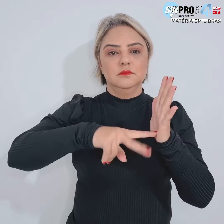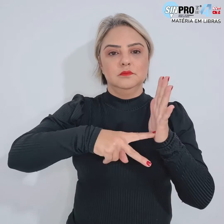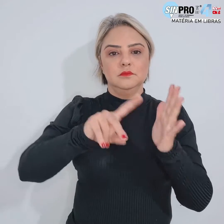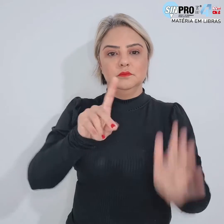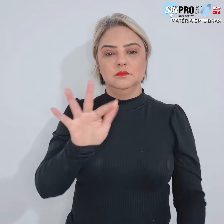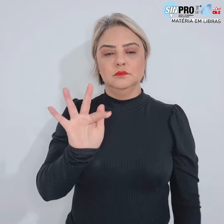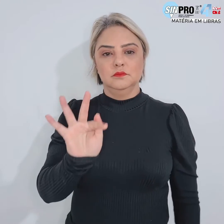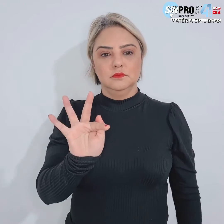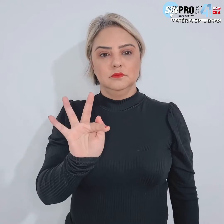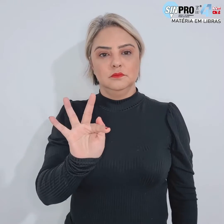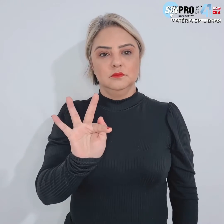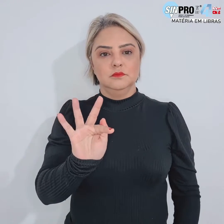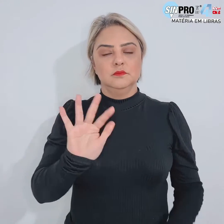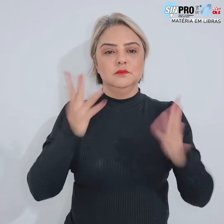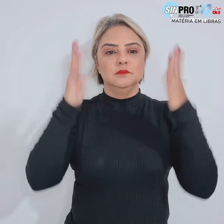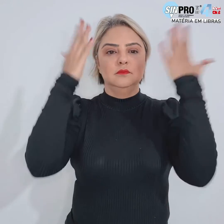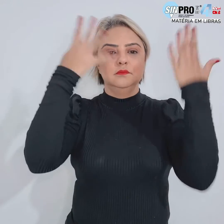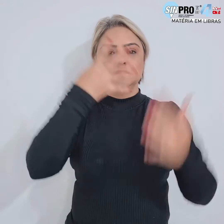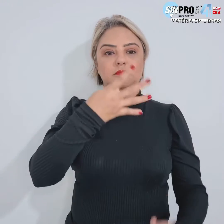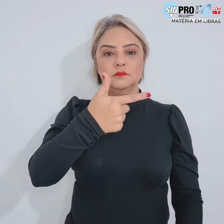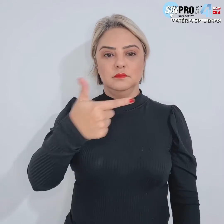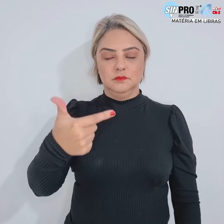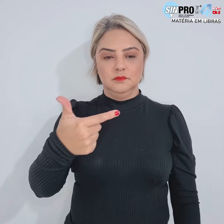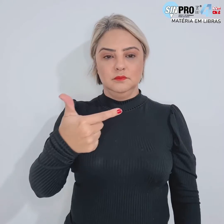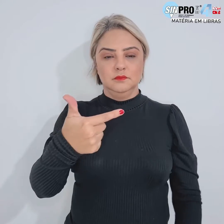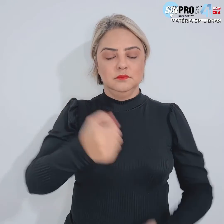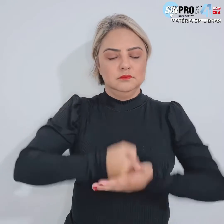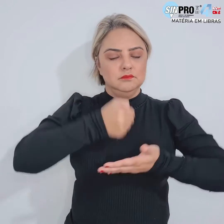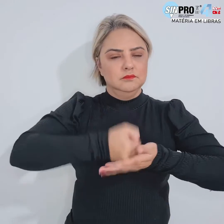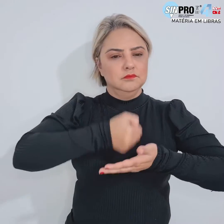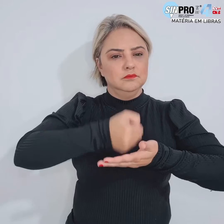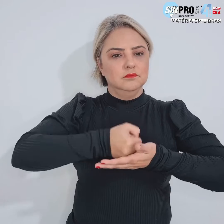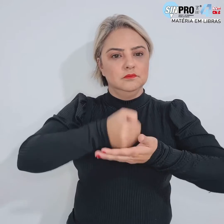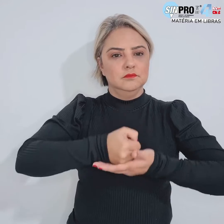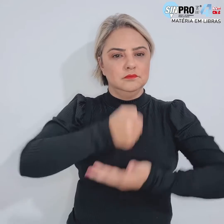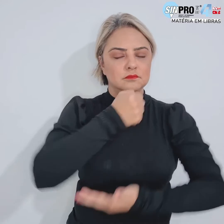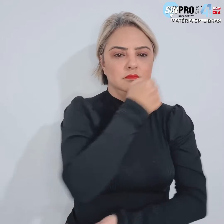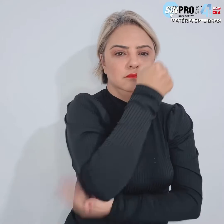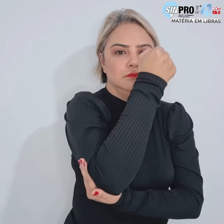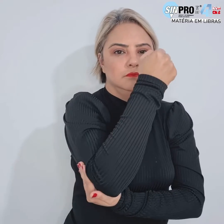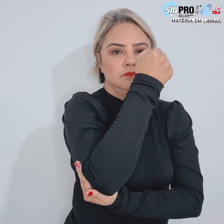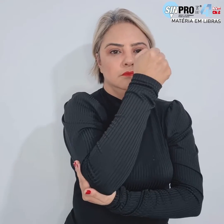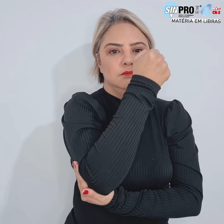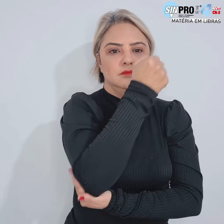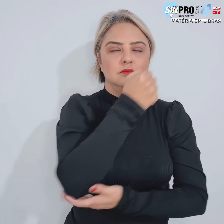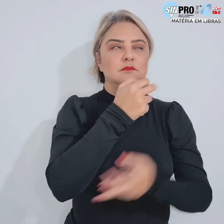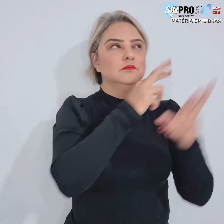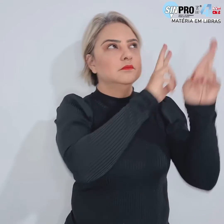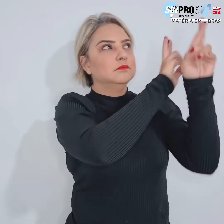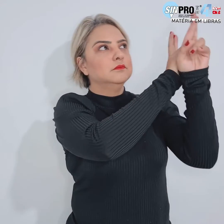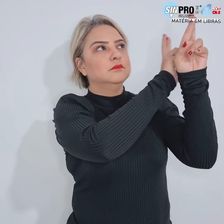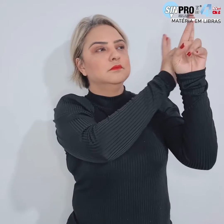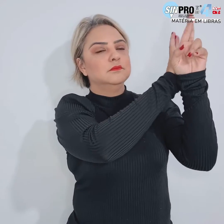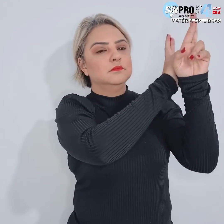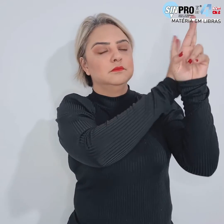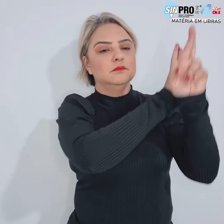Simpro-DF comemora 42 anos de luta, resistência e esperança. Ninguém